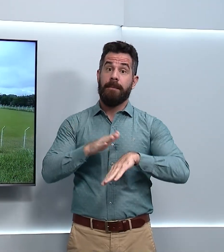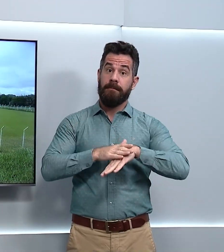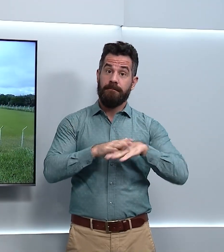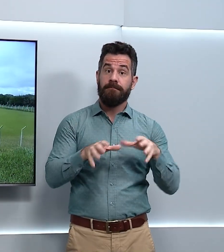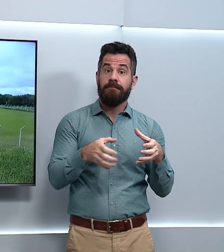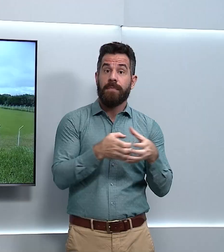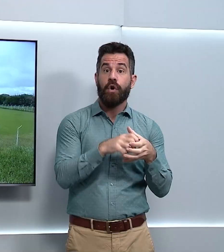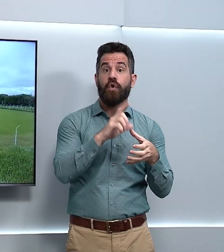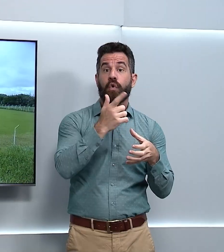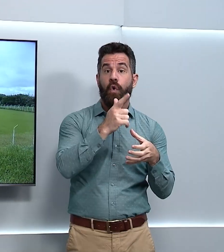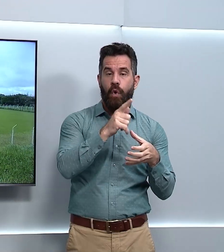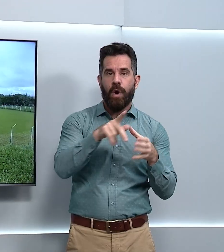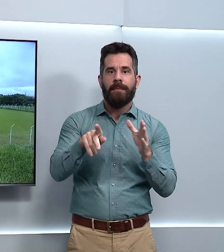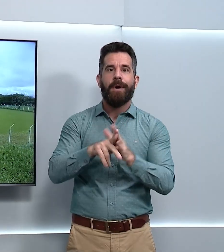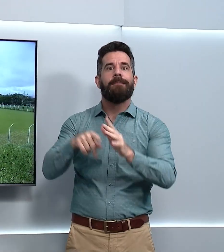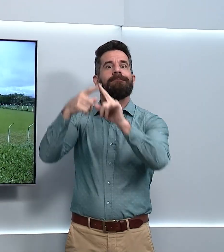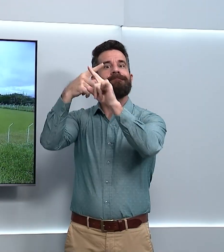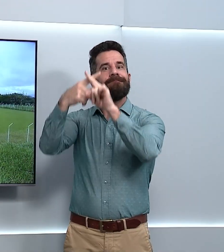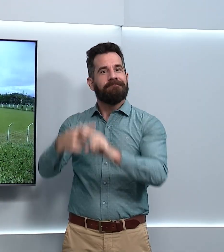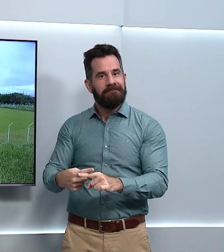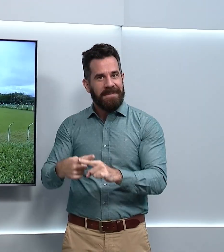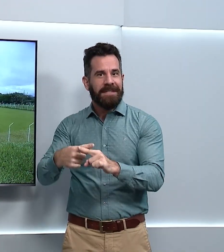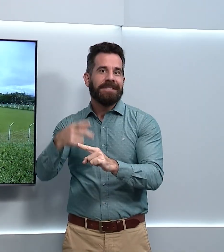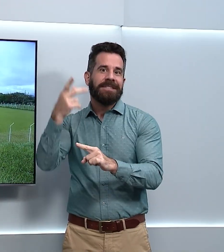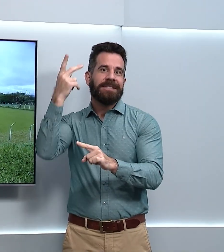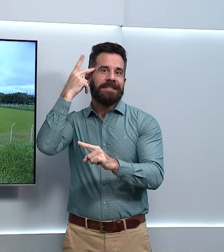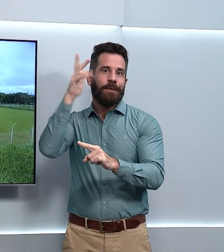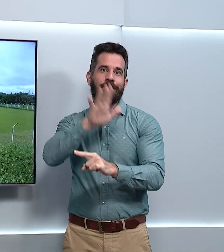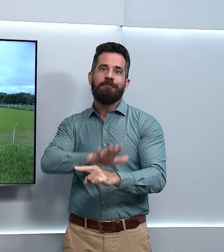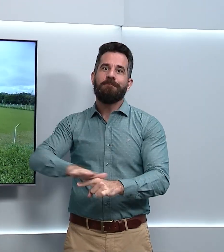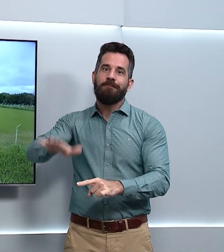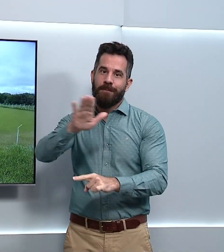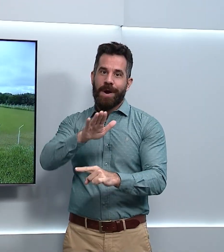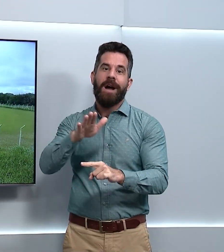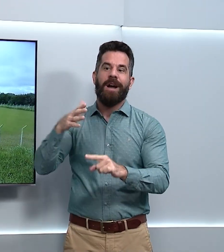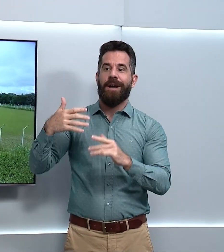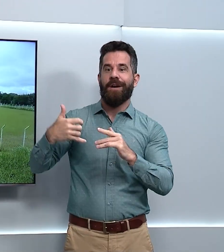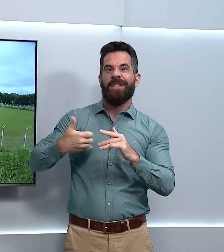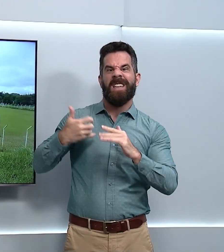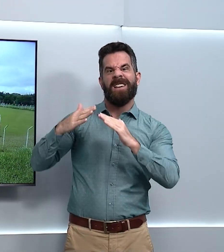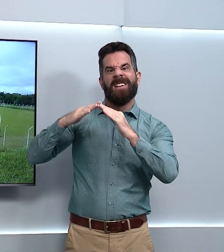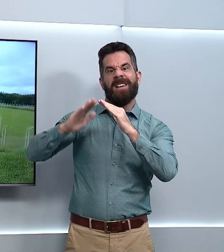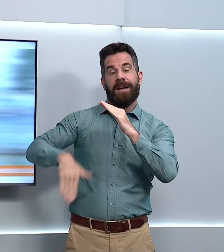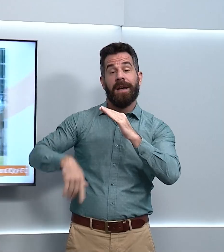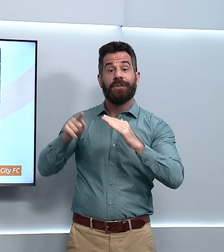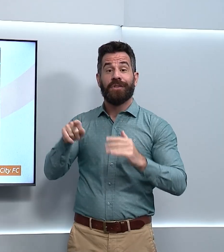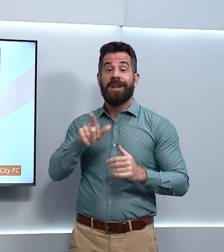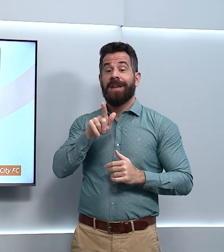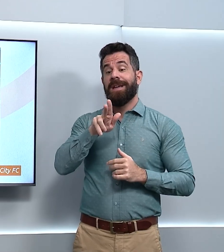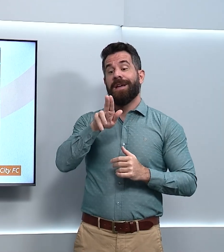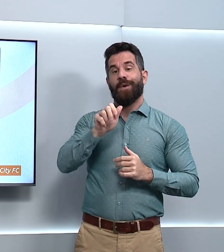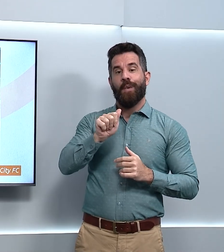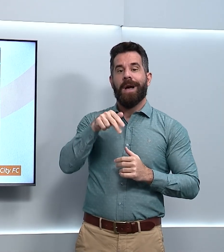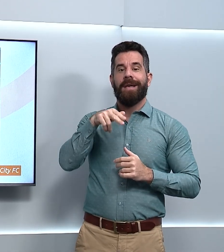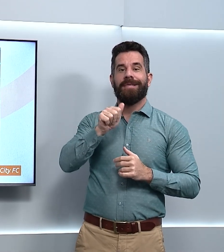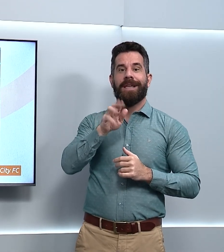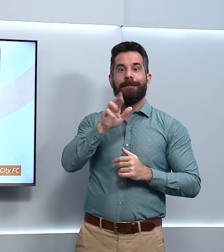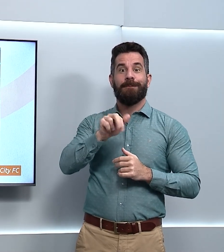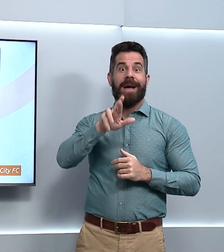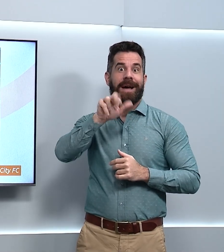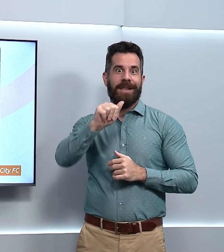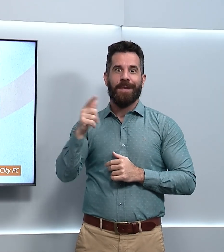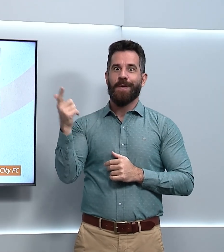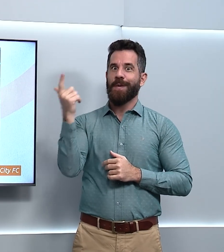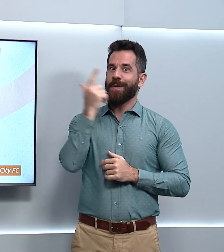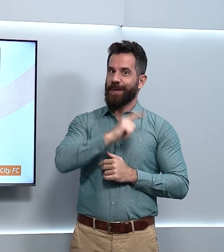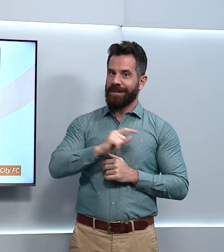Paulo de Futebol Júnior. O Guanabara City encerrou uma campanha histórica na competição. Nas quartas de final, o time